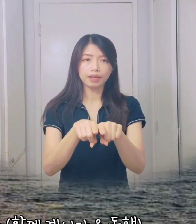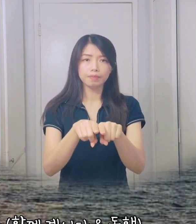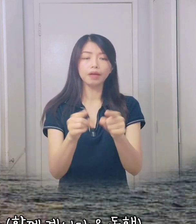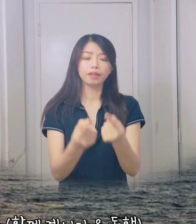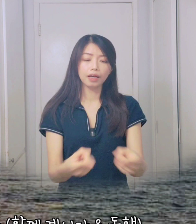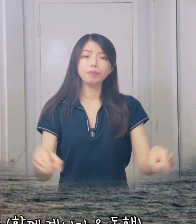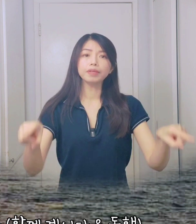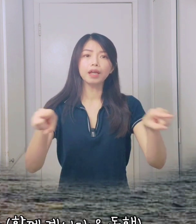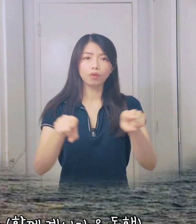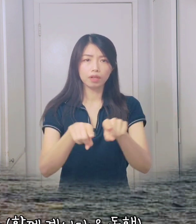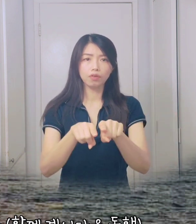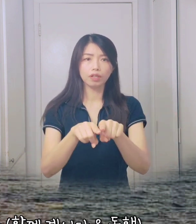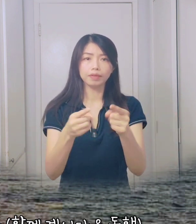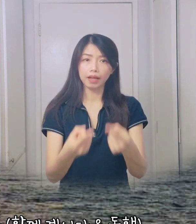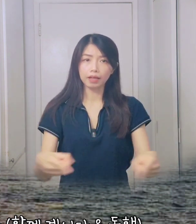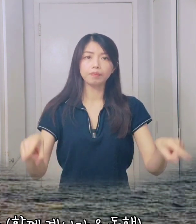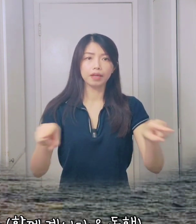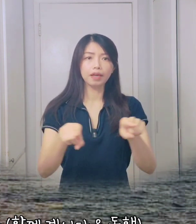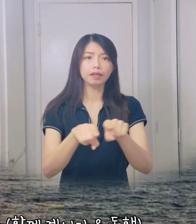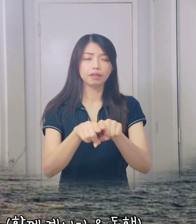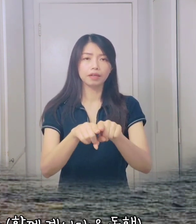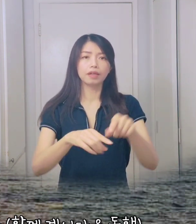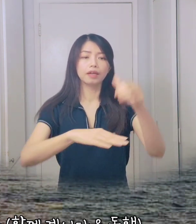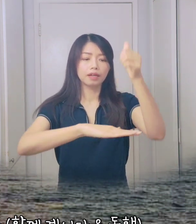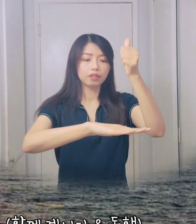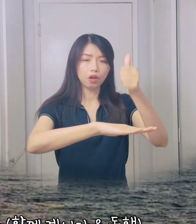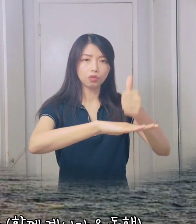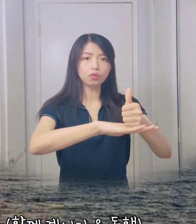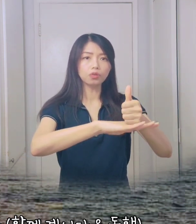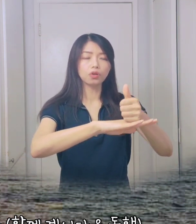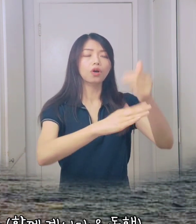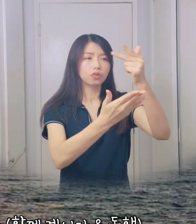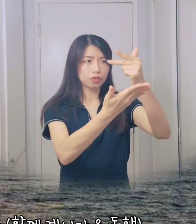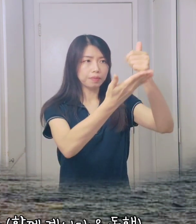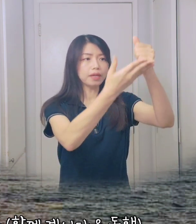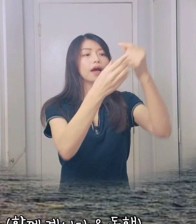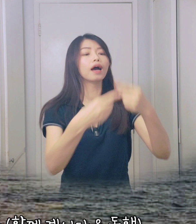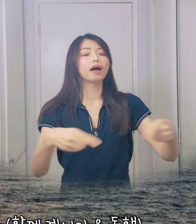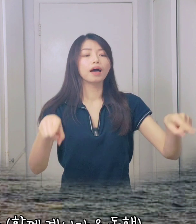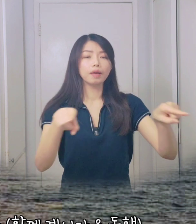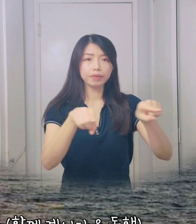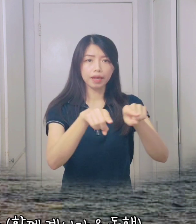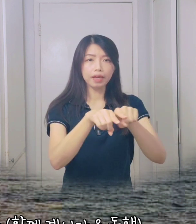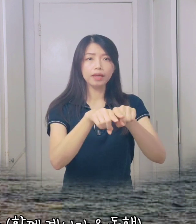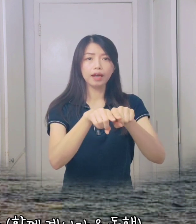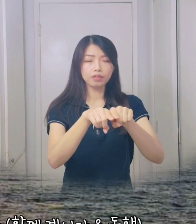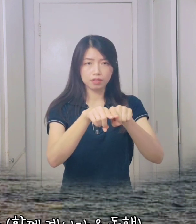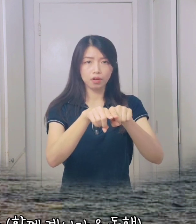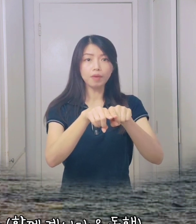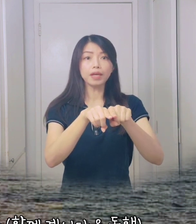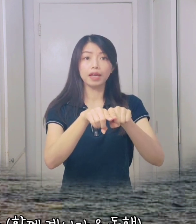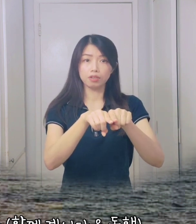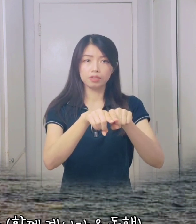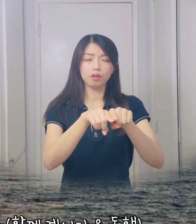다시 만나시면 함께라고 하는 수어가 됩니다. 함께. 그래서 결국 주님이 함께